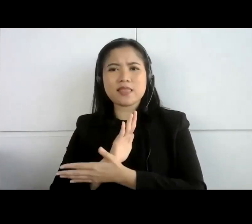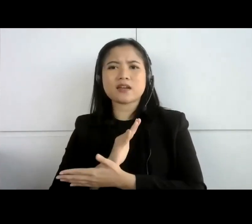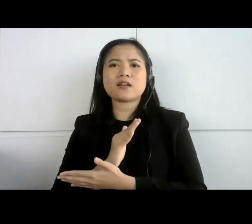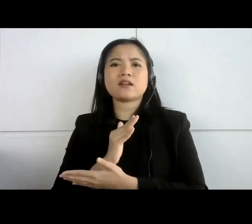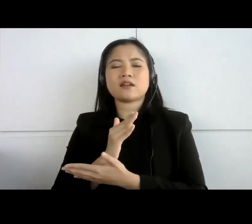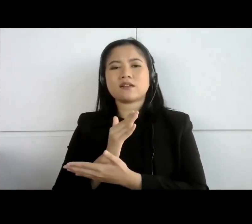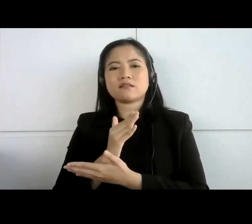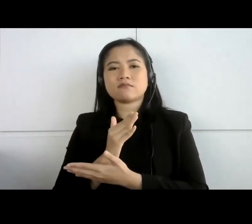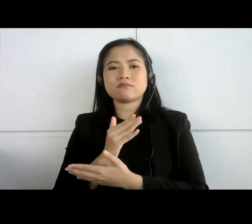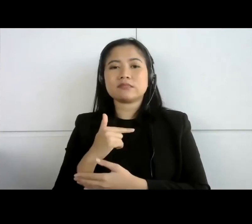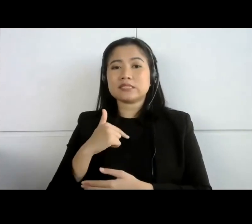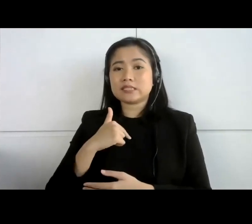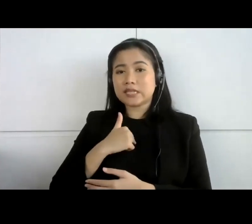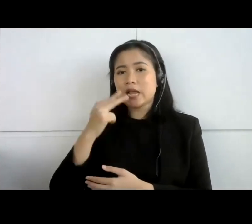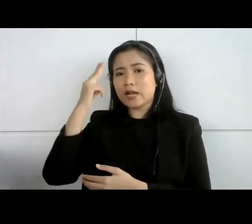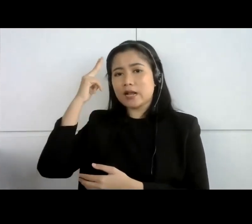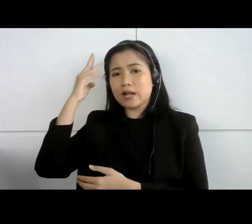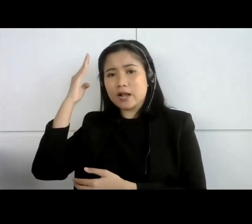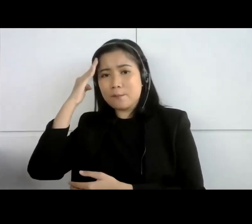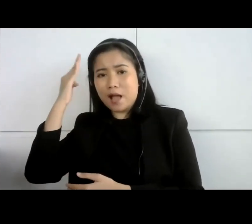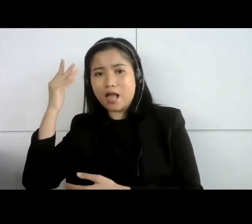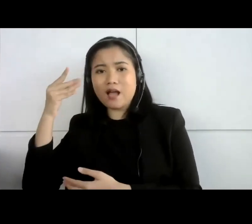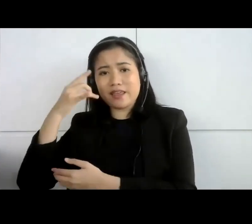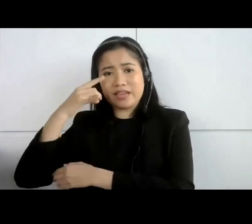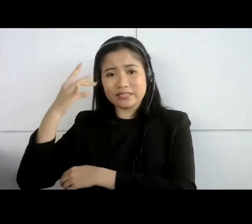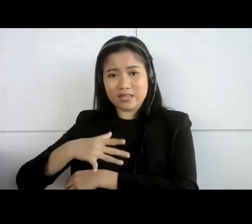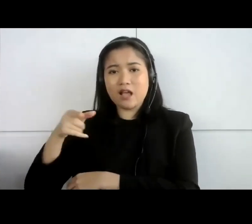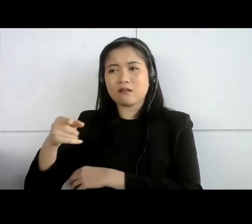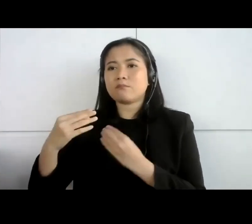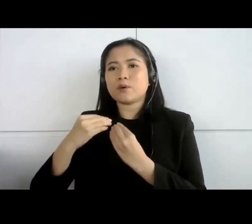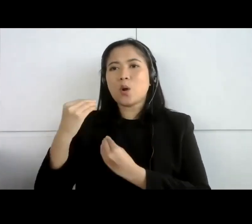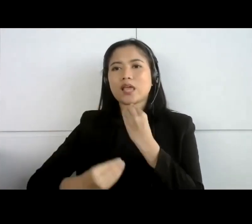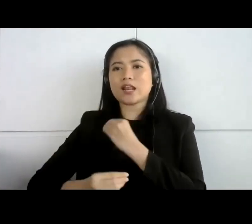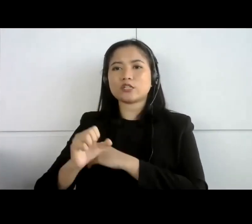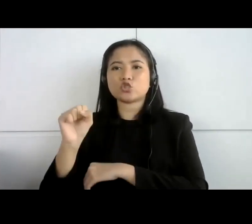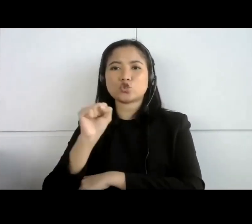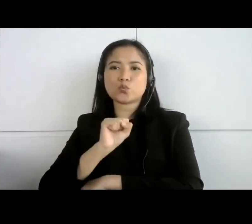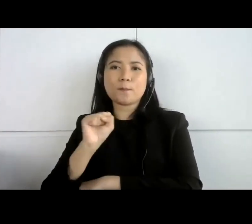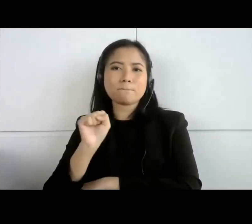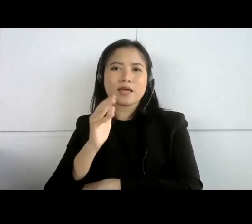selaku kepala desa yang mewakili Kabupaten Sumber Tengah